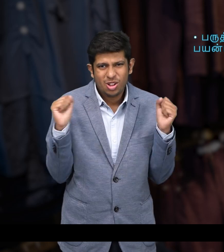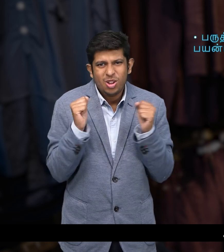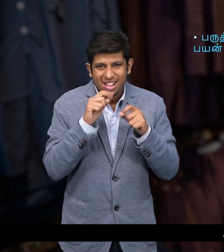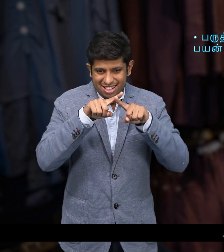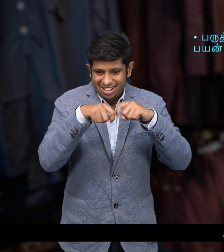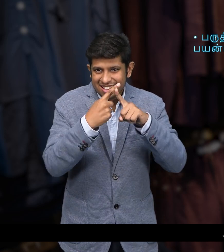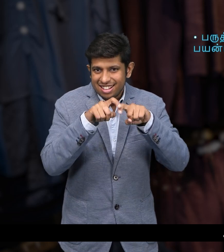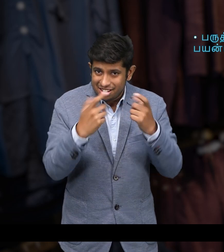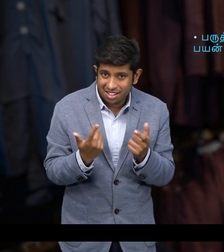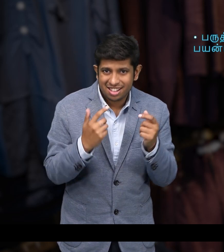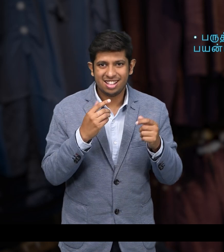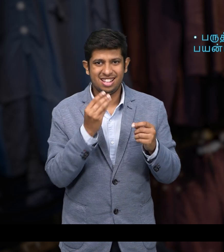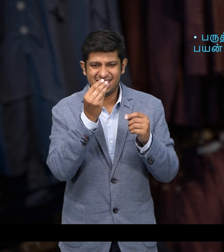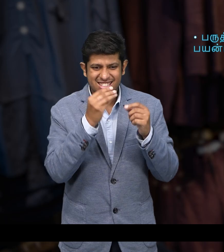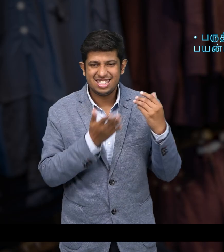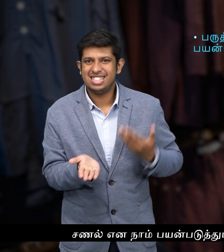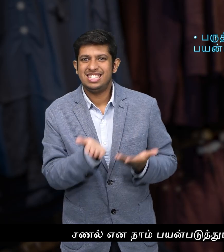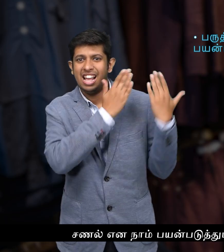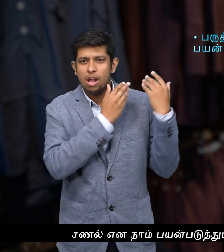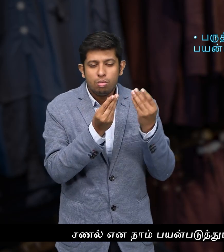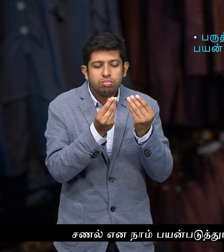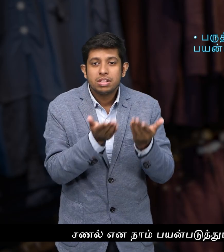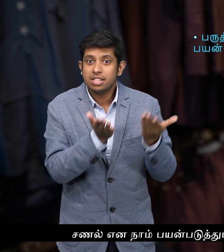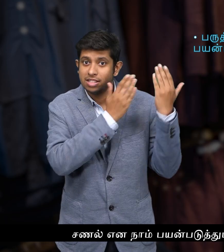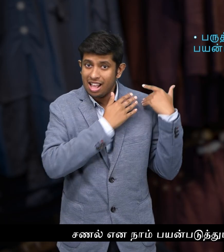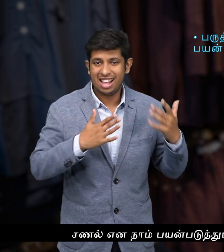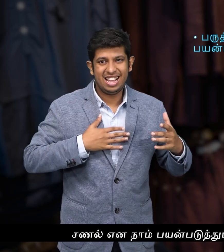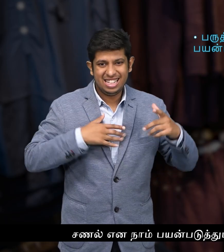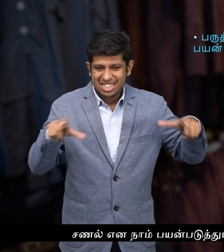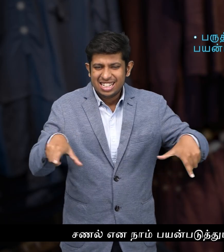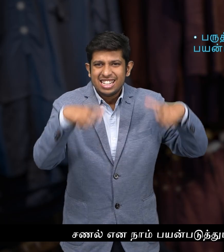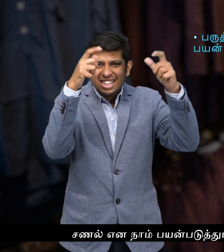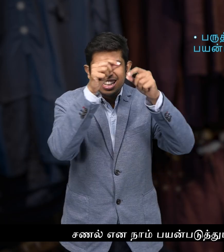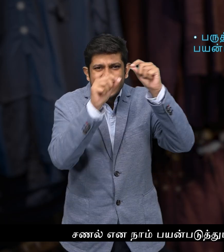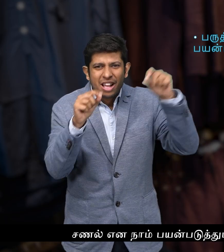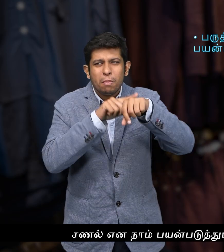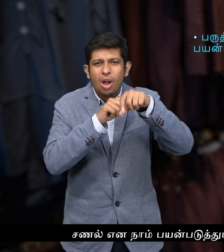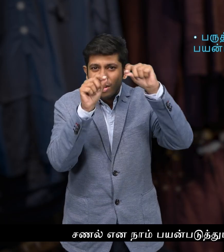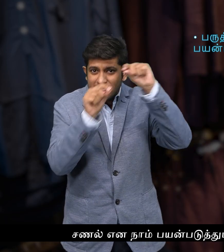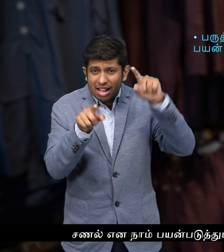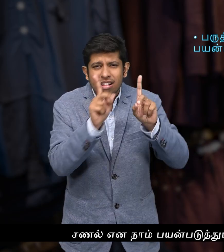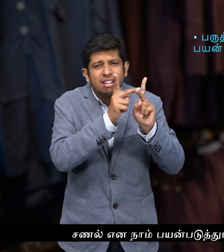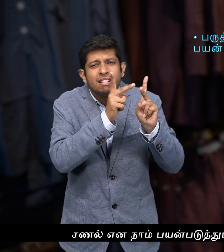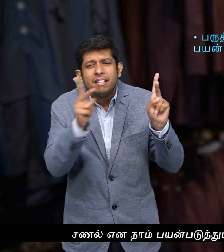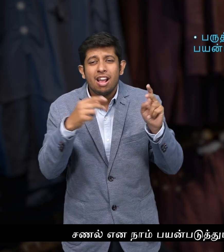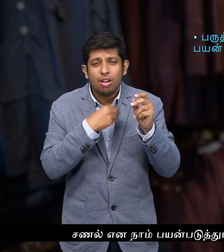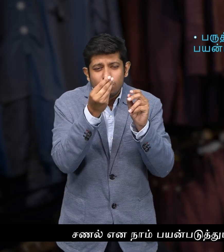பருத்தி, கம்பளி, பட்டு, சணல் என நாம் பயன்படுத்தும் பல வகையான துணிகள்